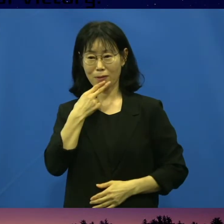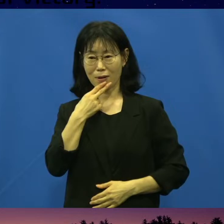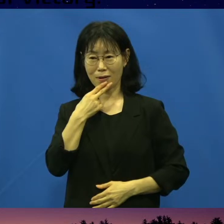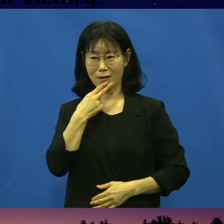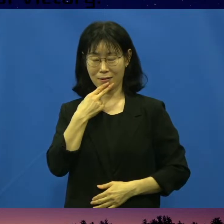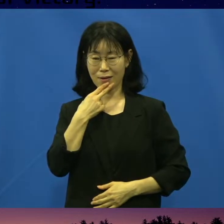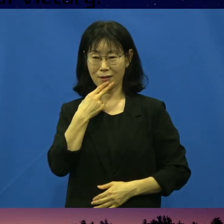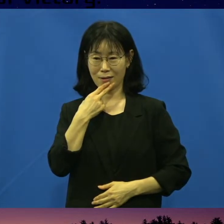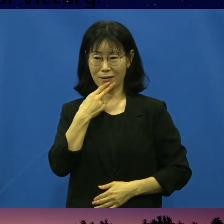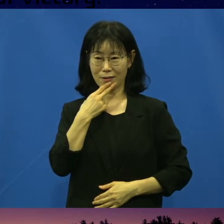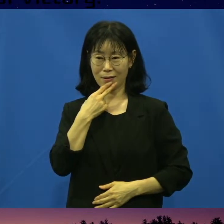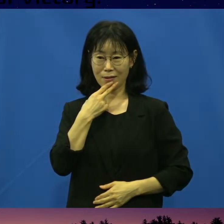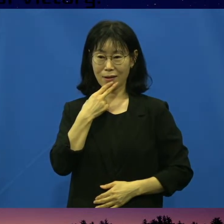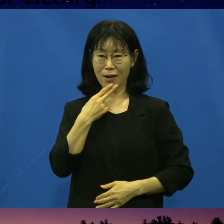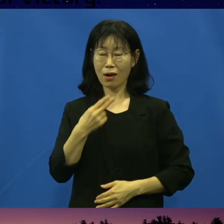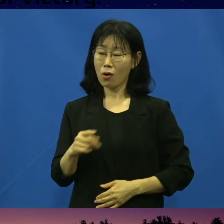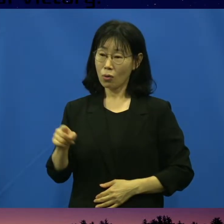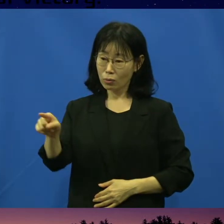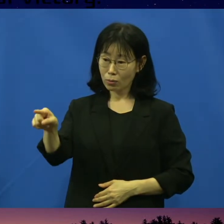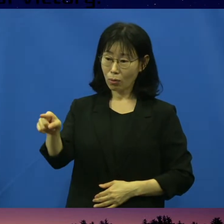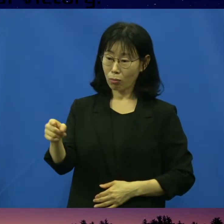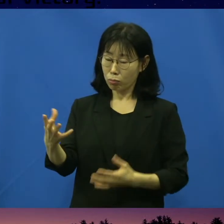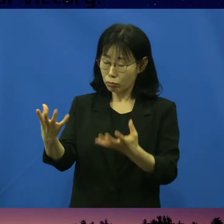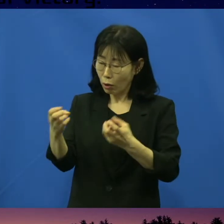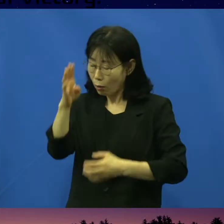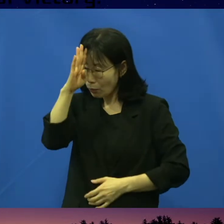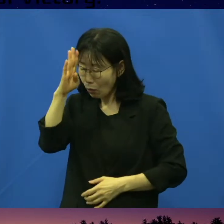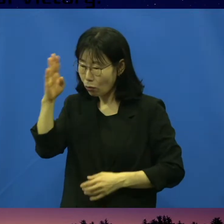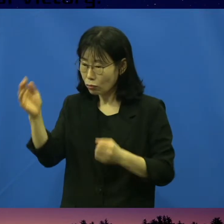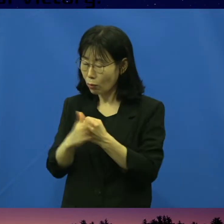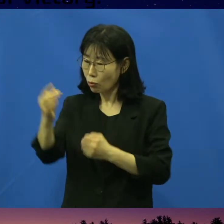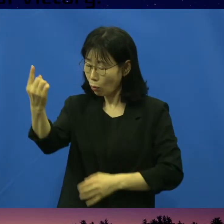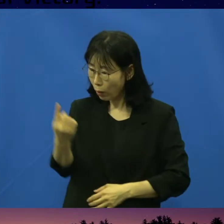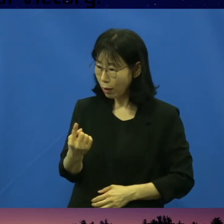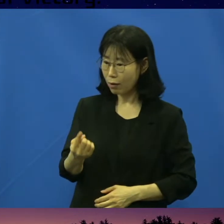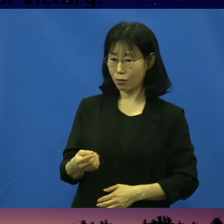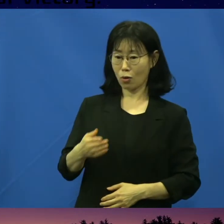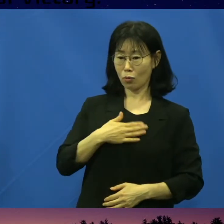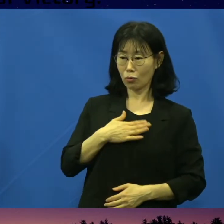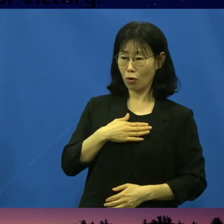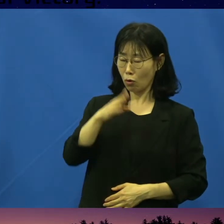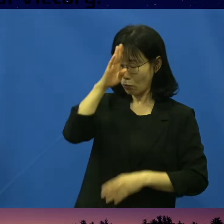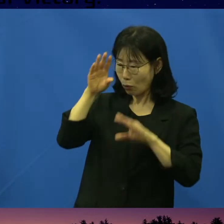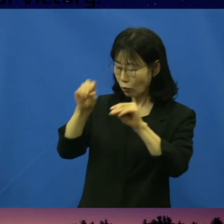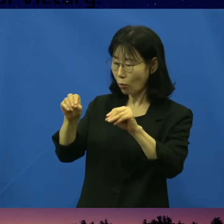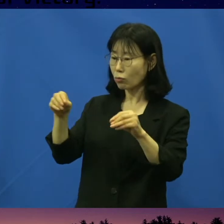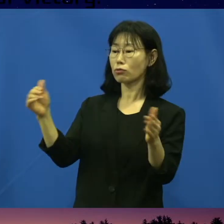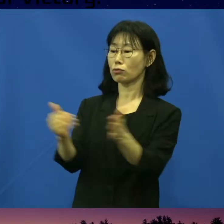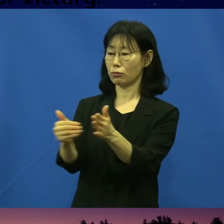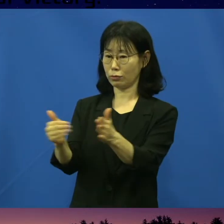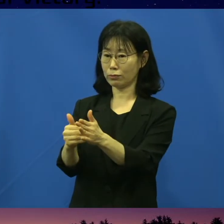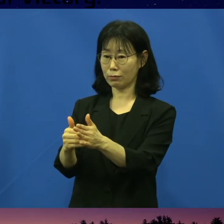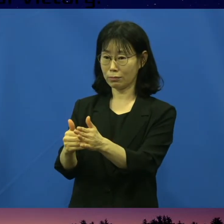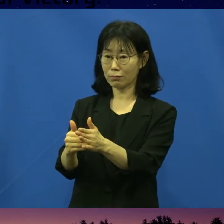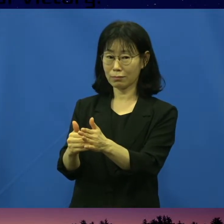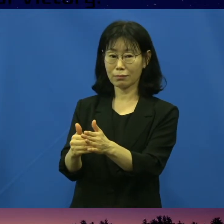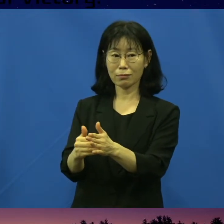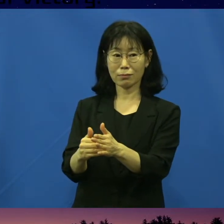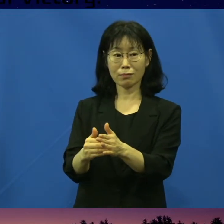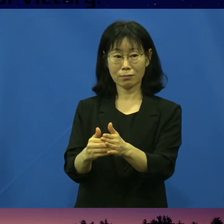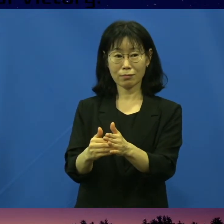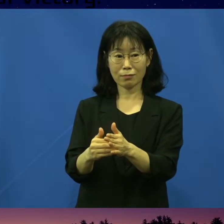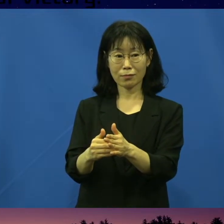왜 나병이 환자가 왔고 나병을 낫기 위해서 왔다면 그 처방을 해줘야 되는 거잖아요. 그죠? 그게